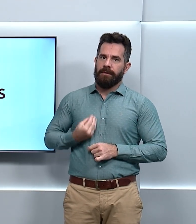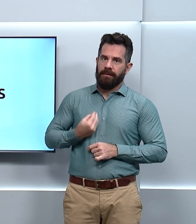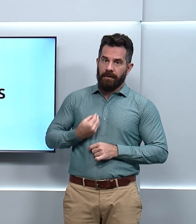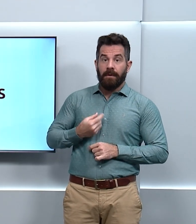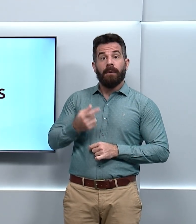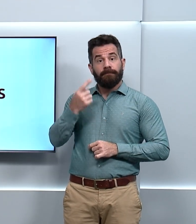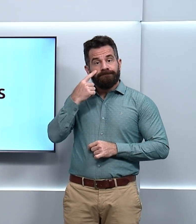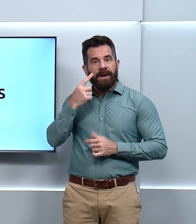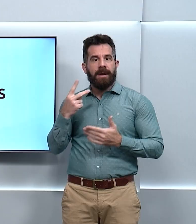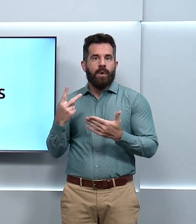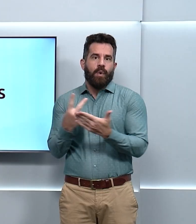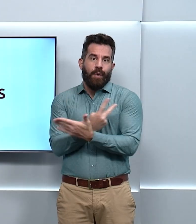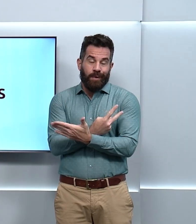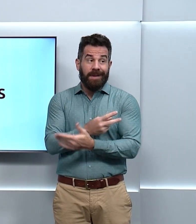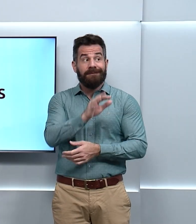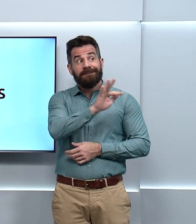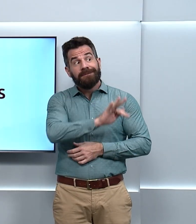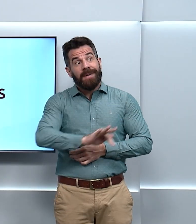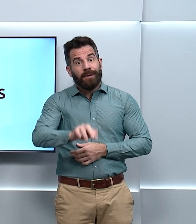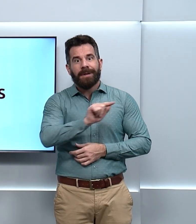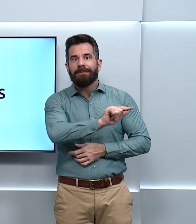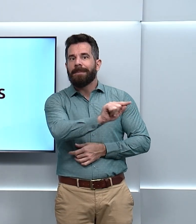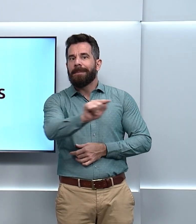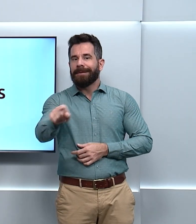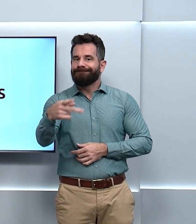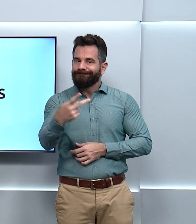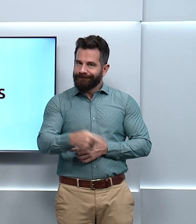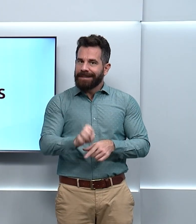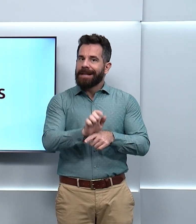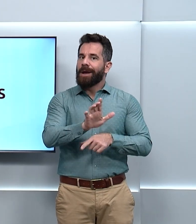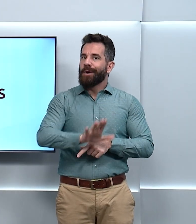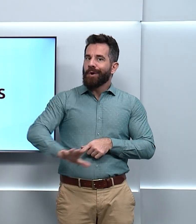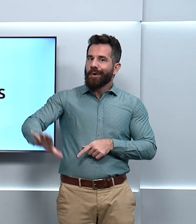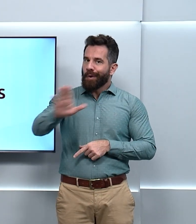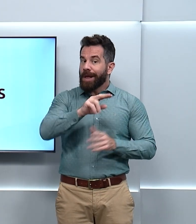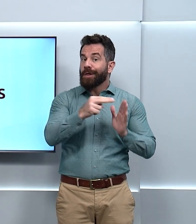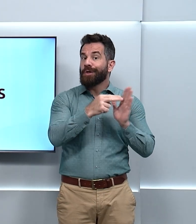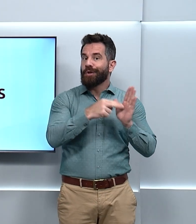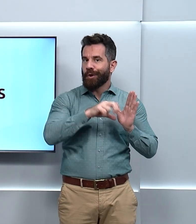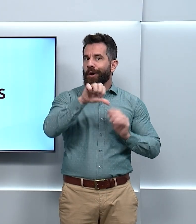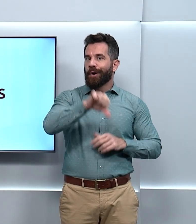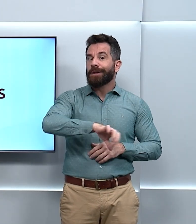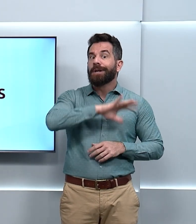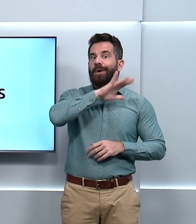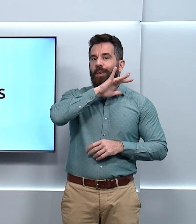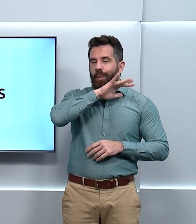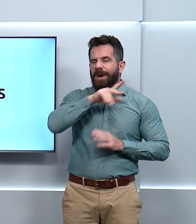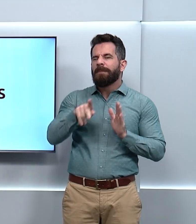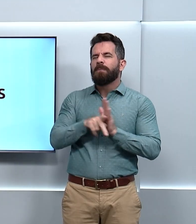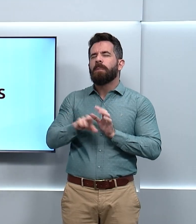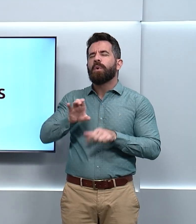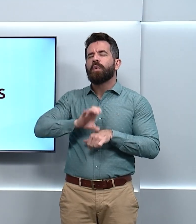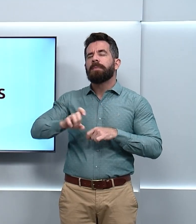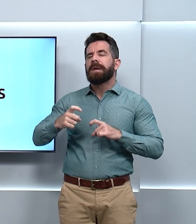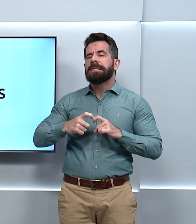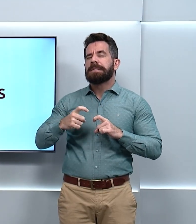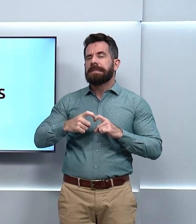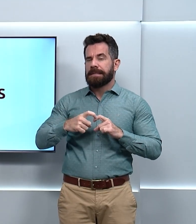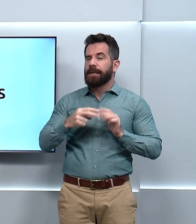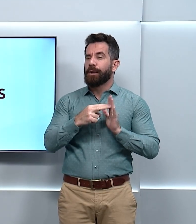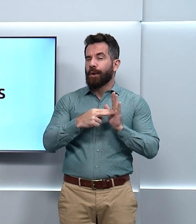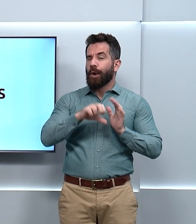resultados ruins das faculdades de Goiás na avaliação nacional de cursos de medicina. Também